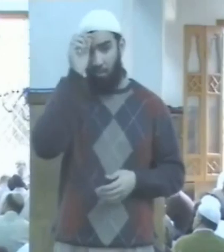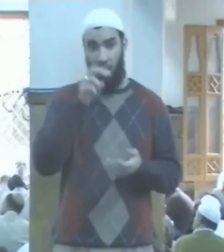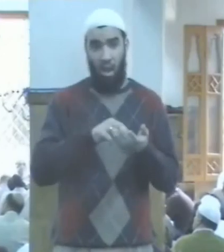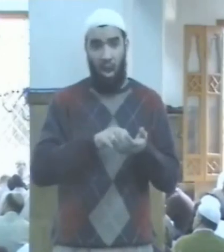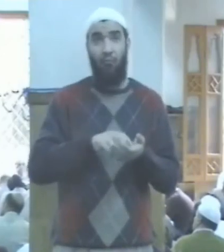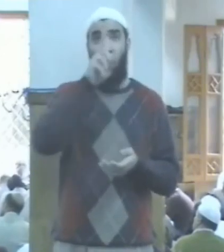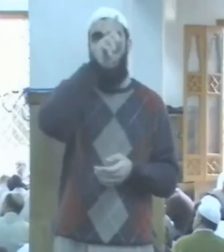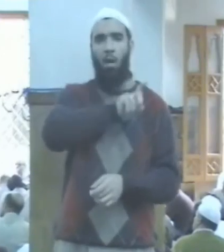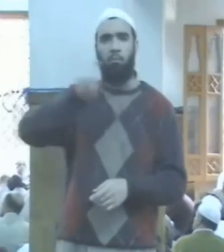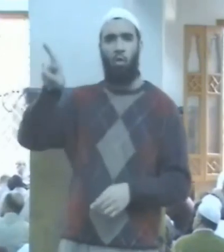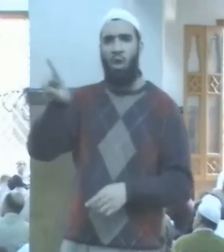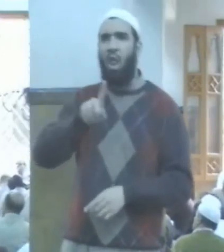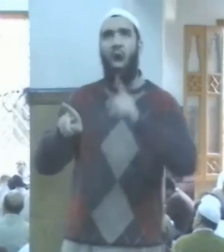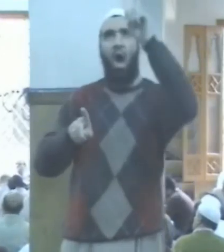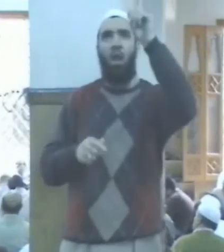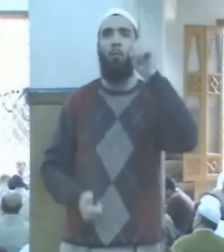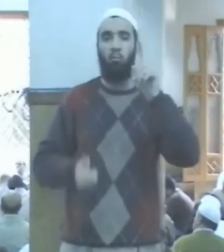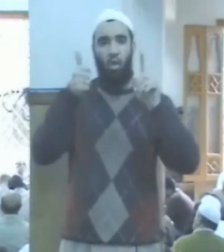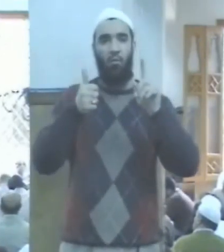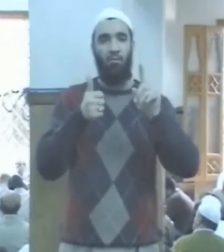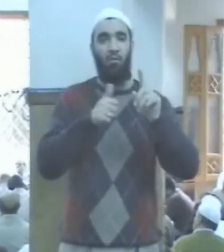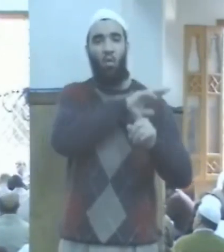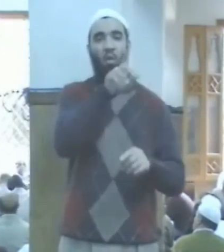بالله لومة لائم،